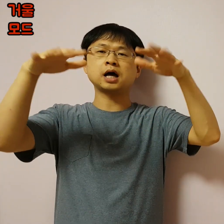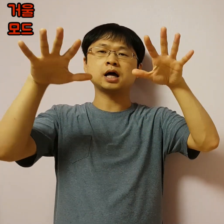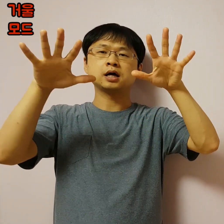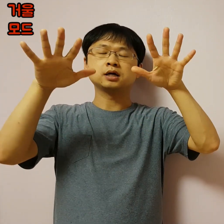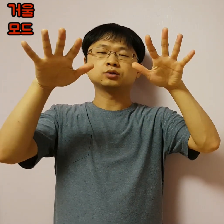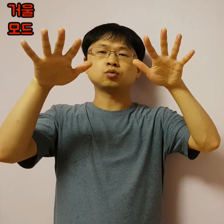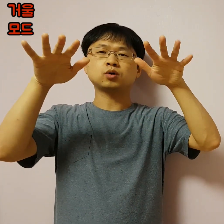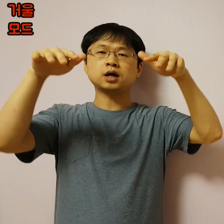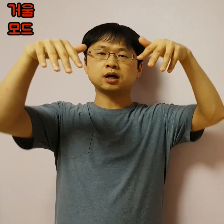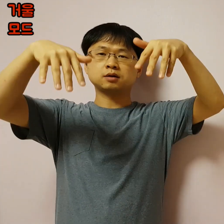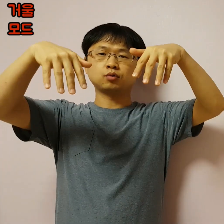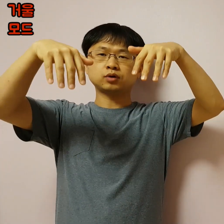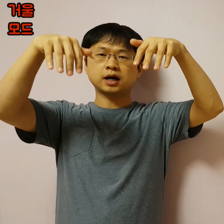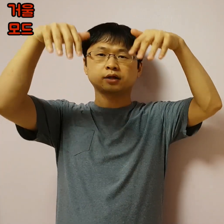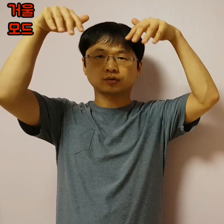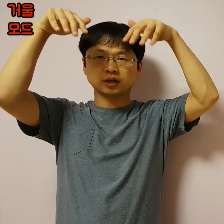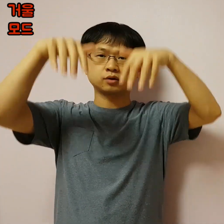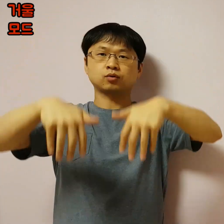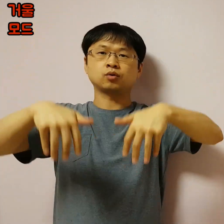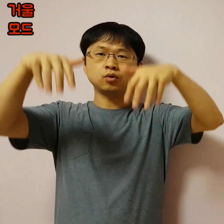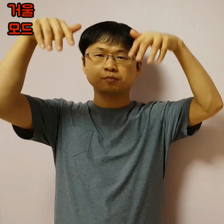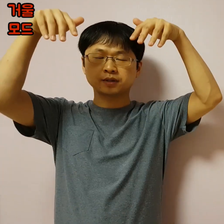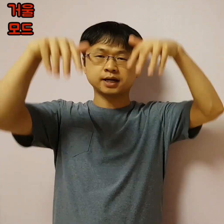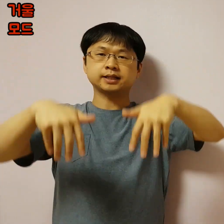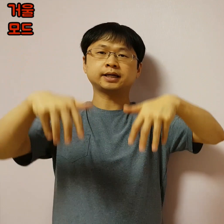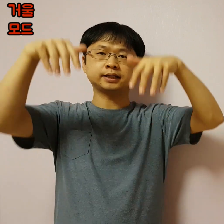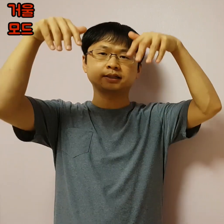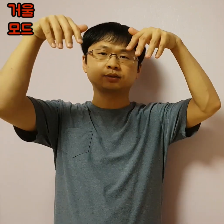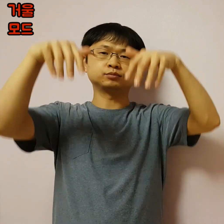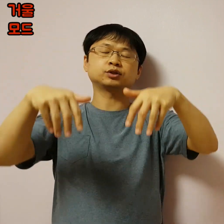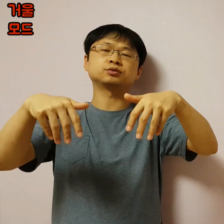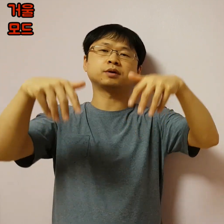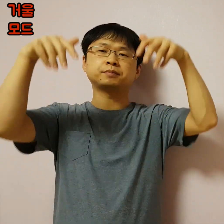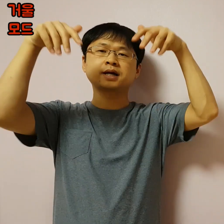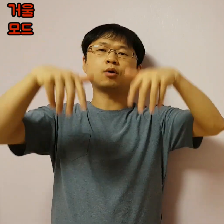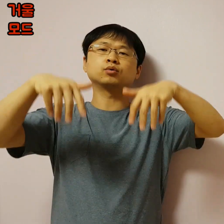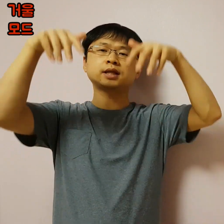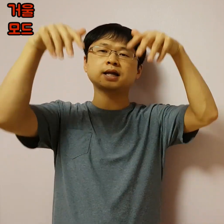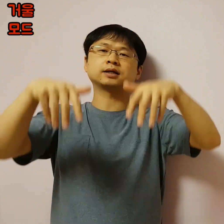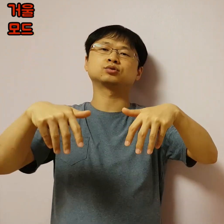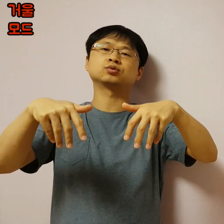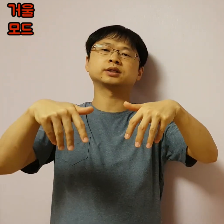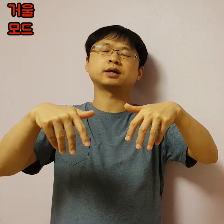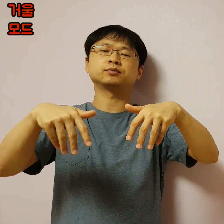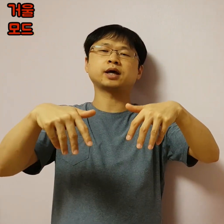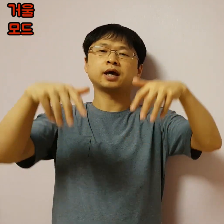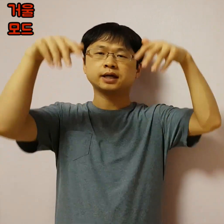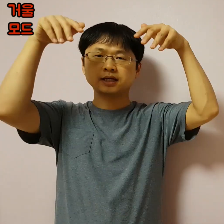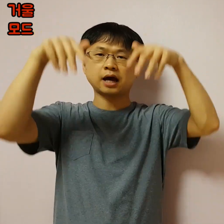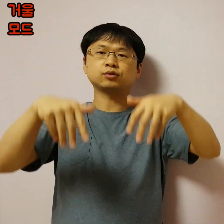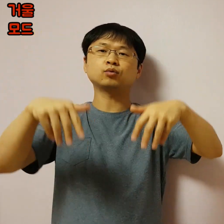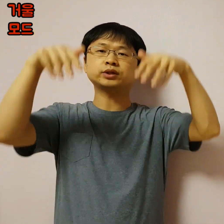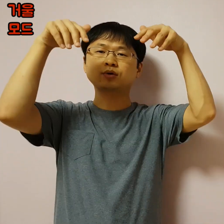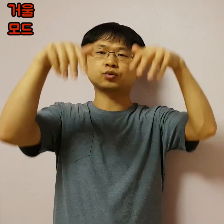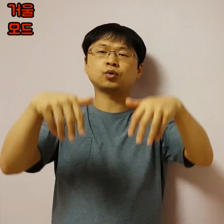수어가 손가락을 모두 아래로 내리고 비가 내리듯이 움직여주면 비가 온다라는 수어이기 때문에 이 한